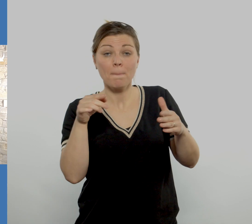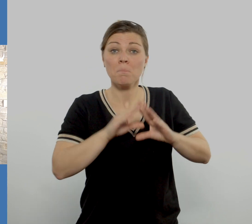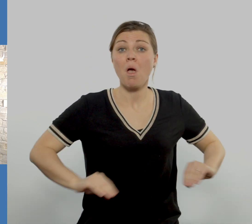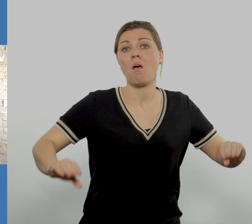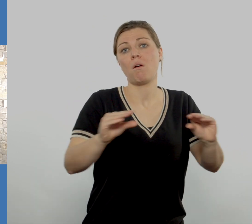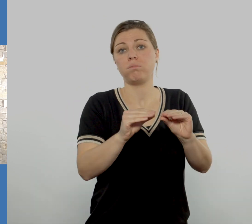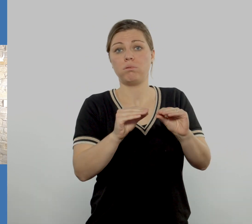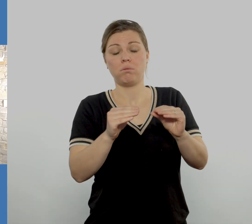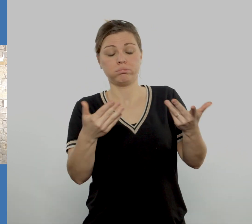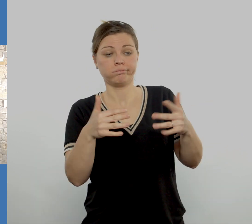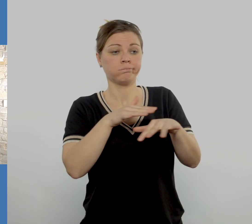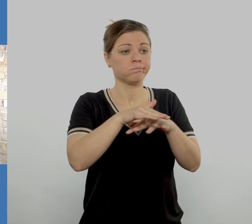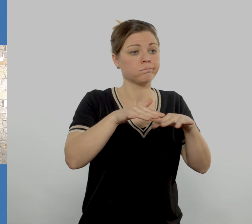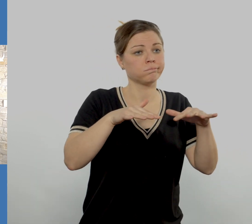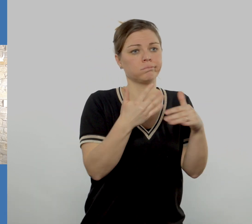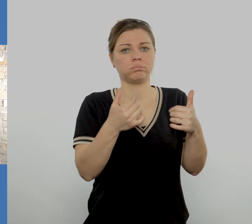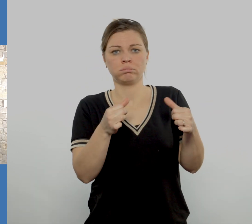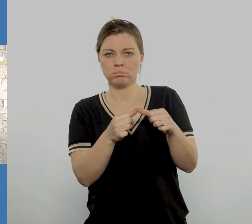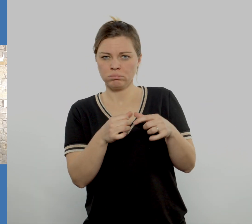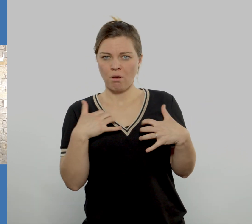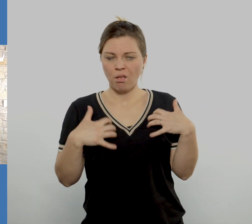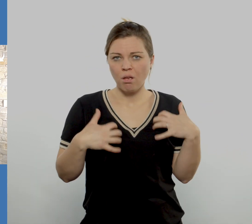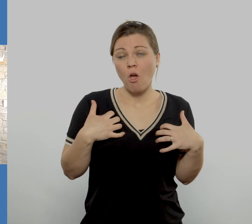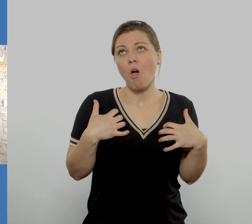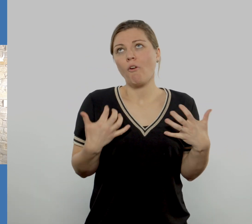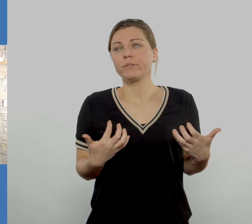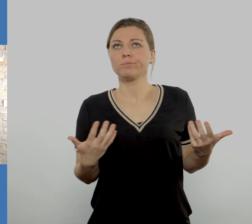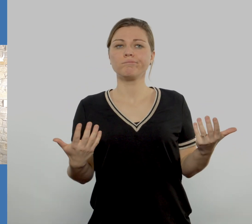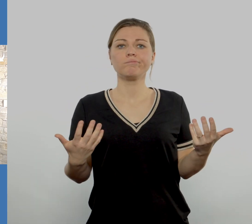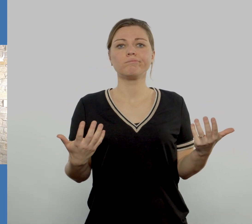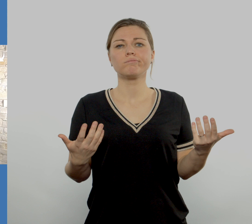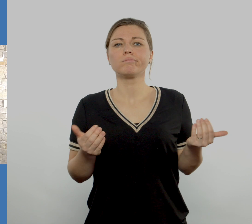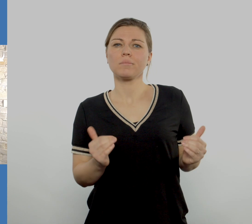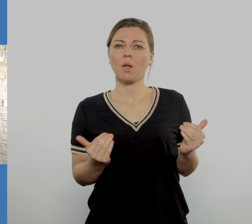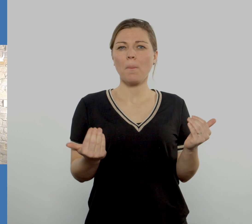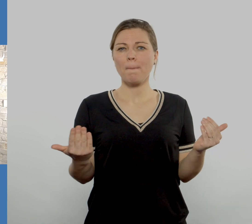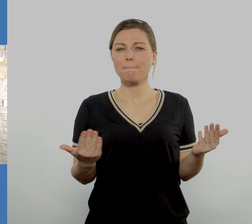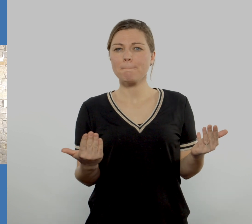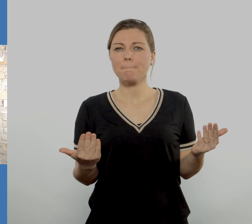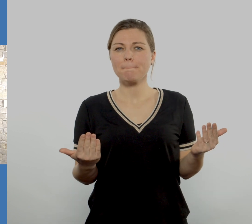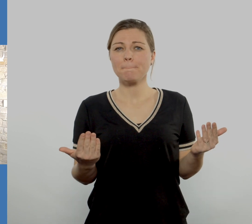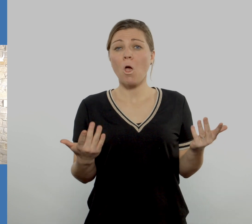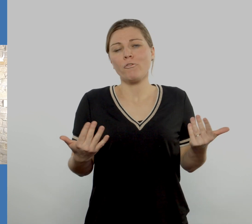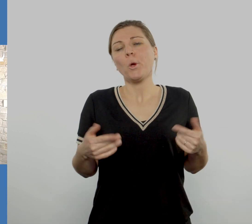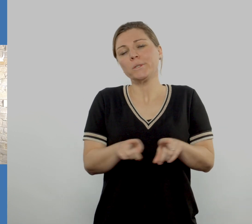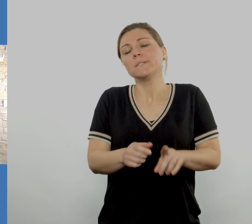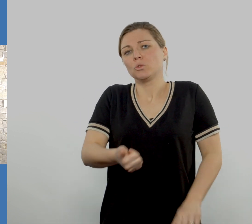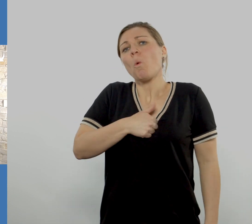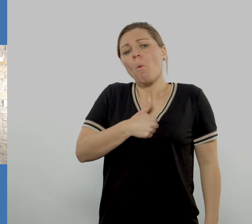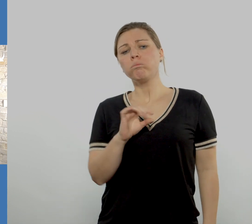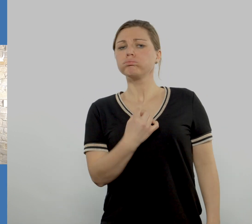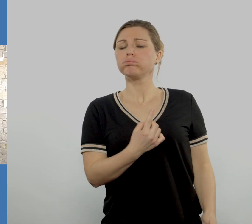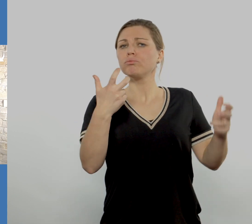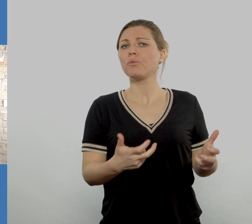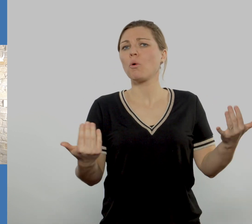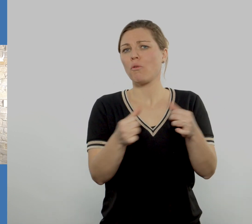se poser toutes sortes de questions et vouloir eux aussi, finalement, dans une certaine manière, apporter leur propre adoration.